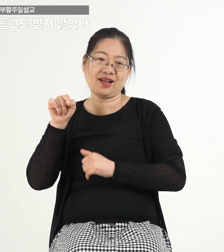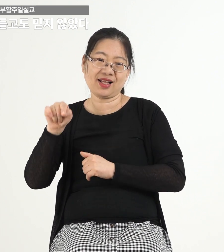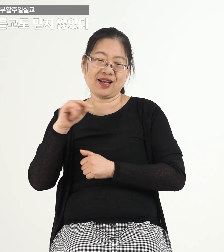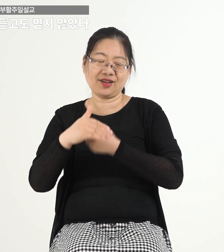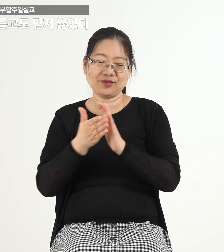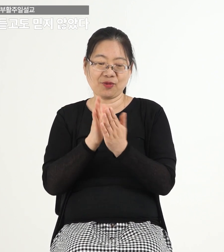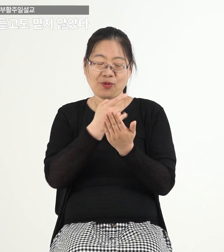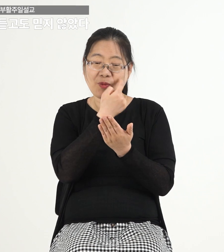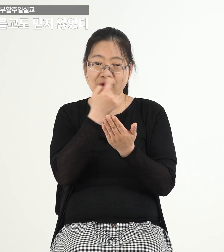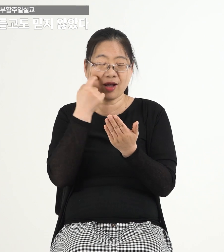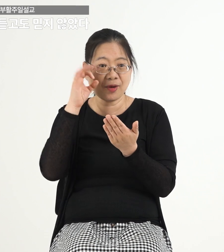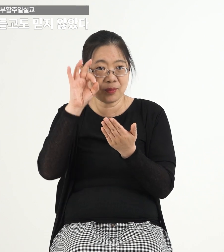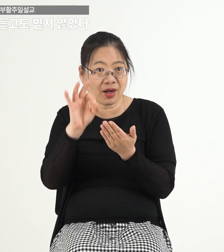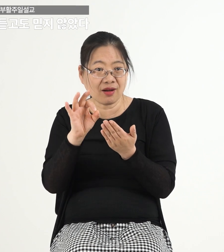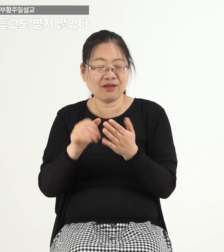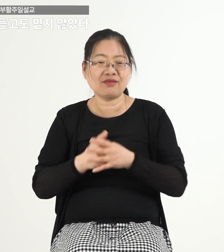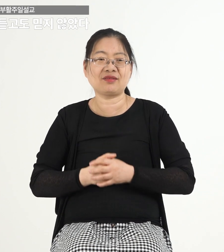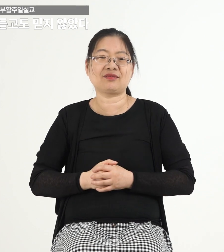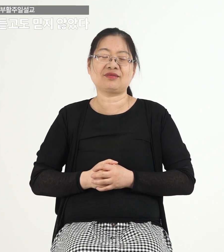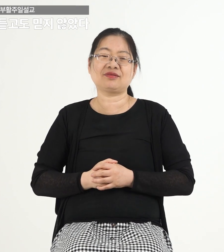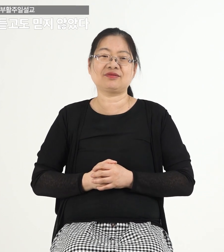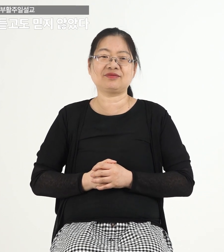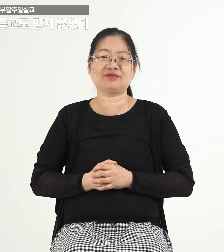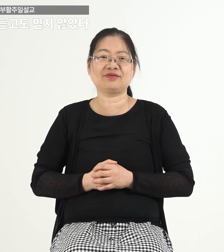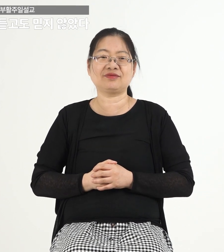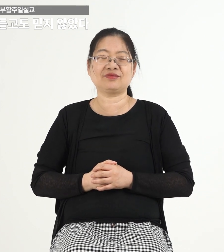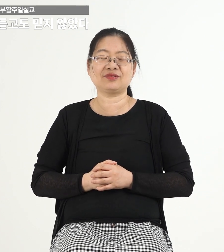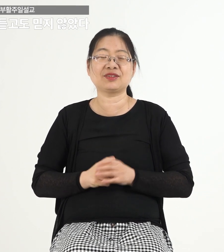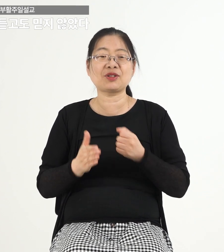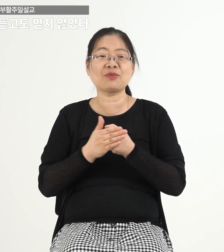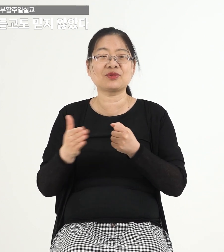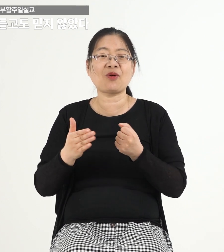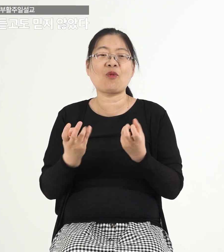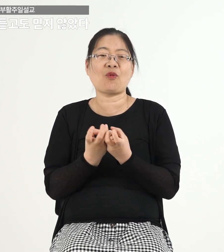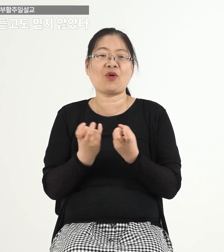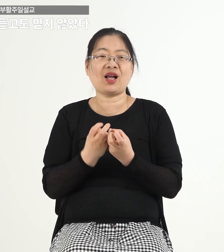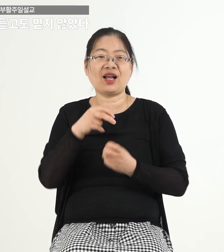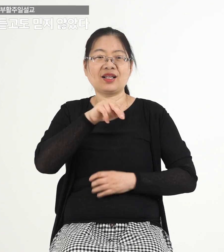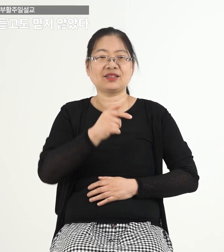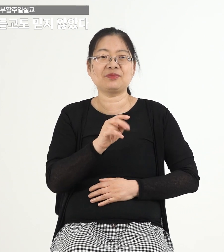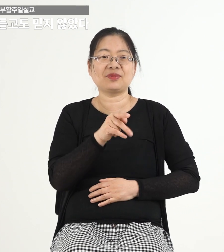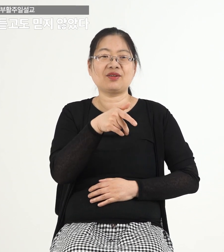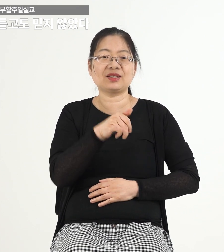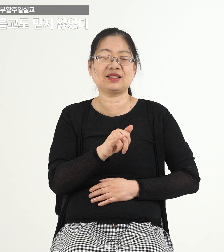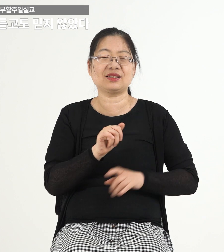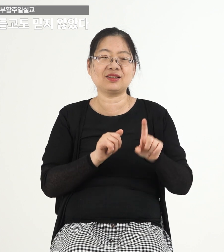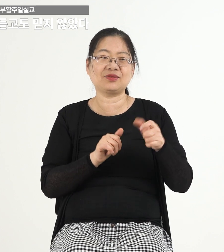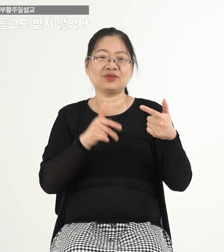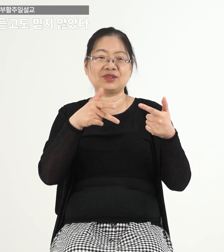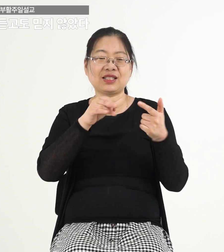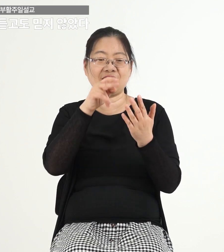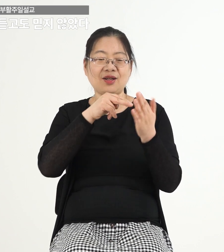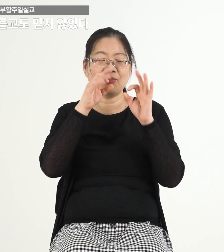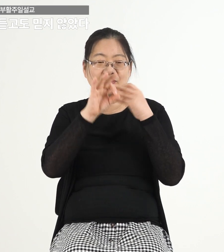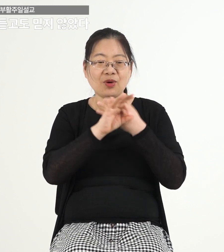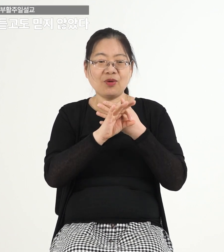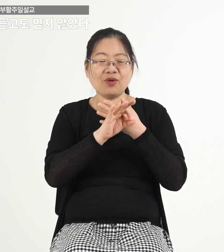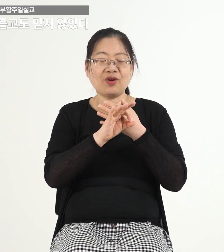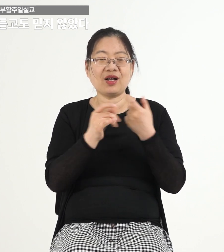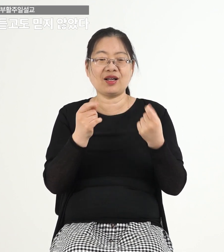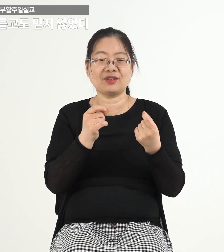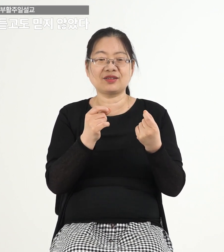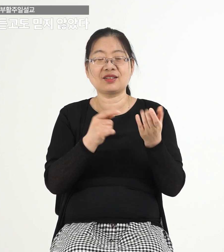확인해 보니까. 그럼 어떻게 해야 되겠어요? 그래서 신명기서 16장에 보면 이렇게